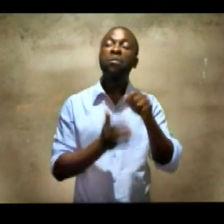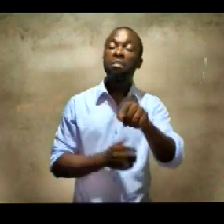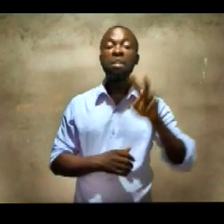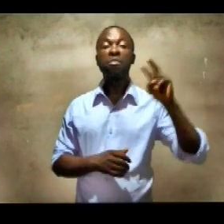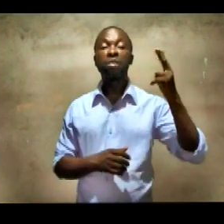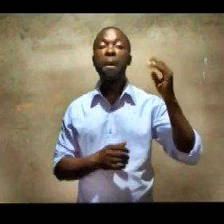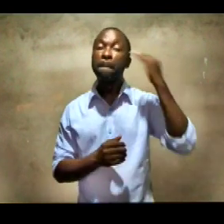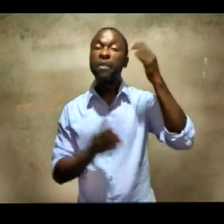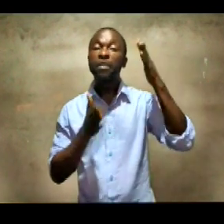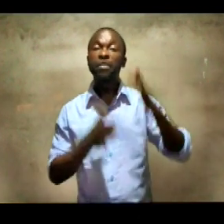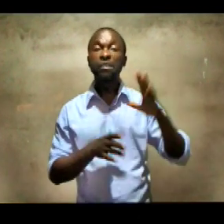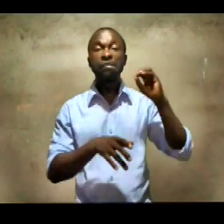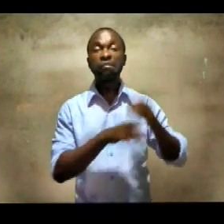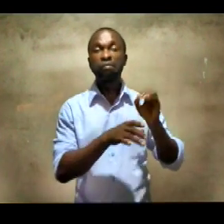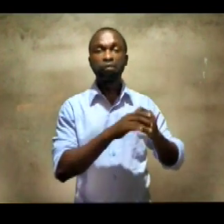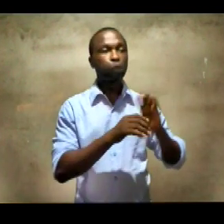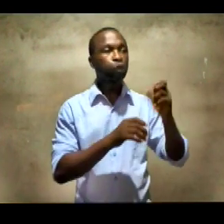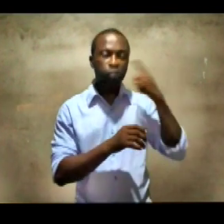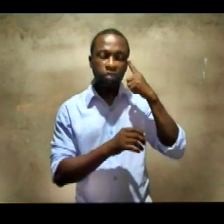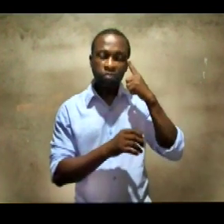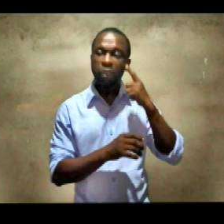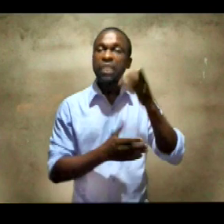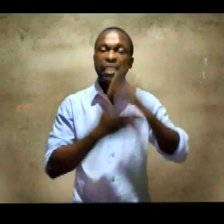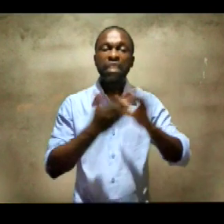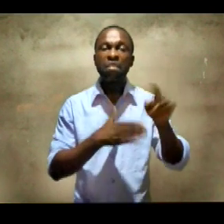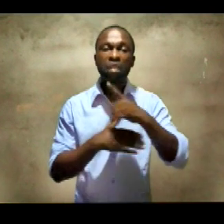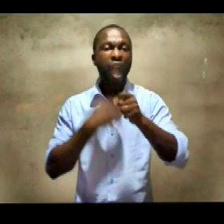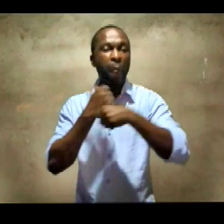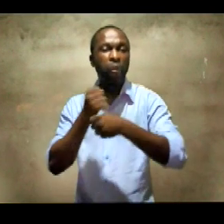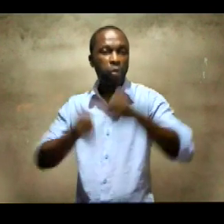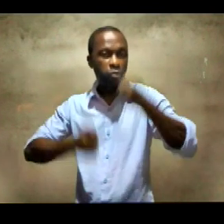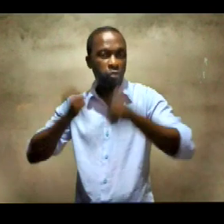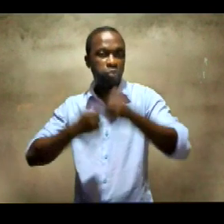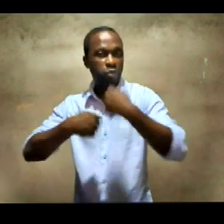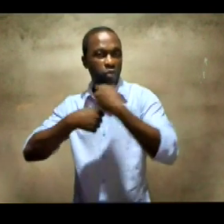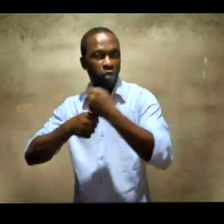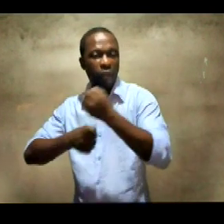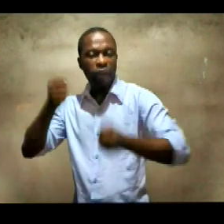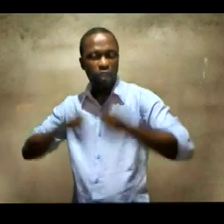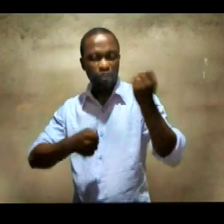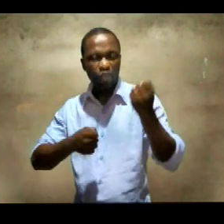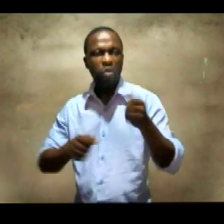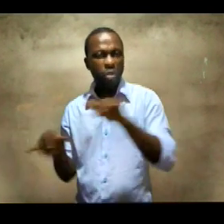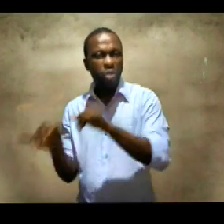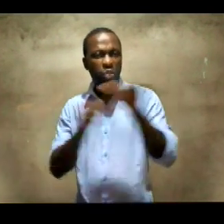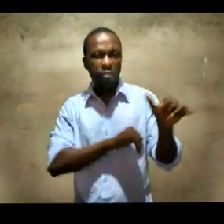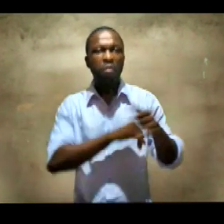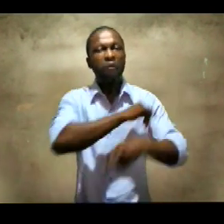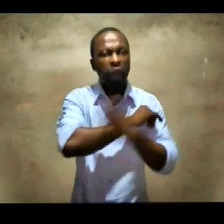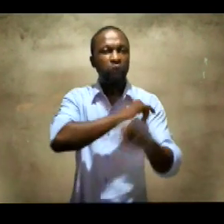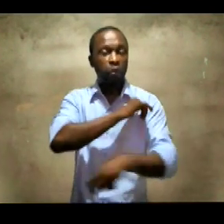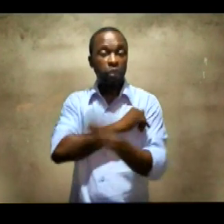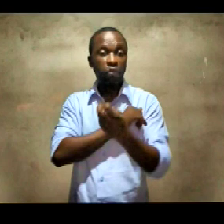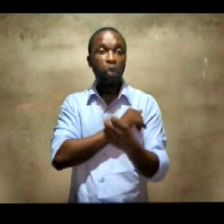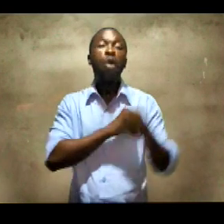ministres, ainsi que d'autres grands patrons du secteur automobile, s'est ouvert mercredi à Alger, en l'absence des avocats qui ont décidé de le